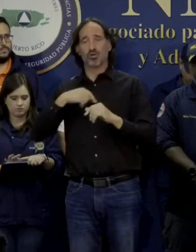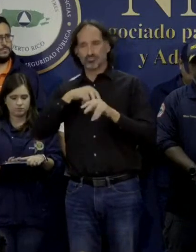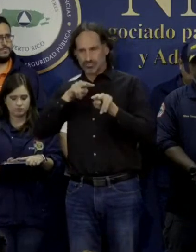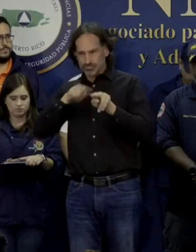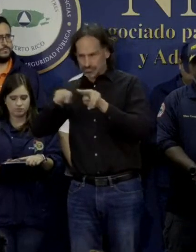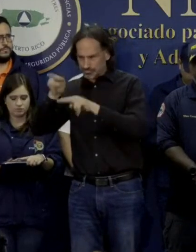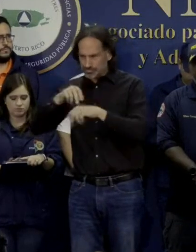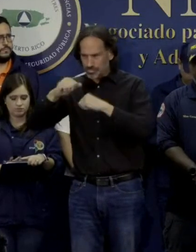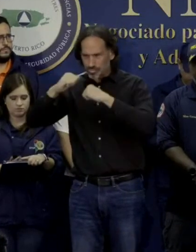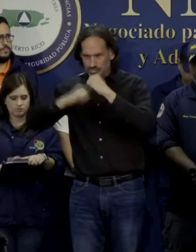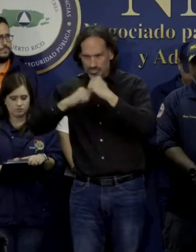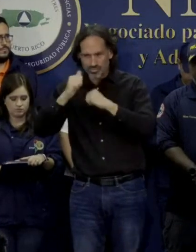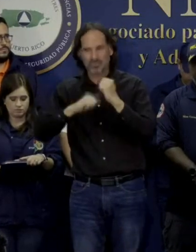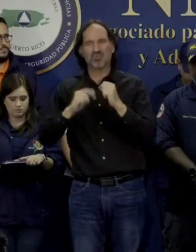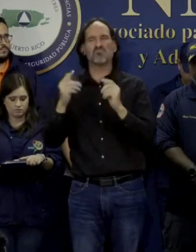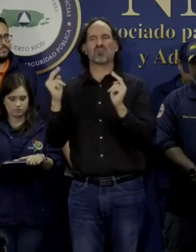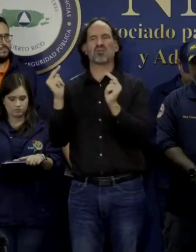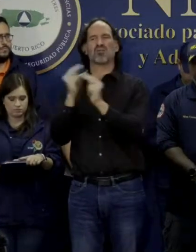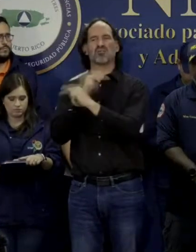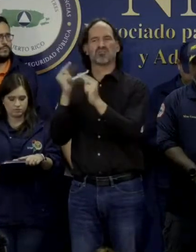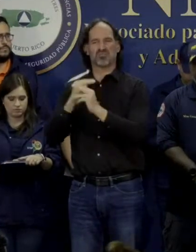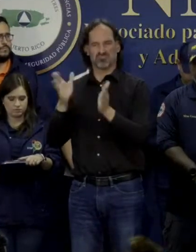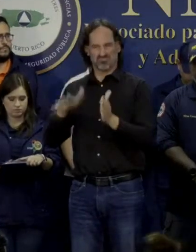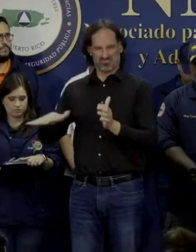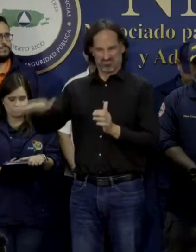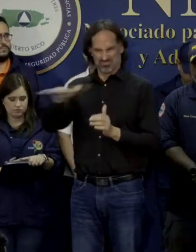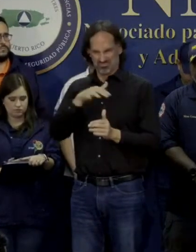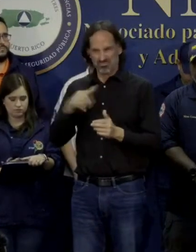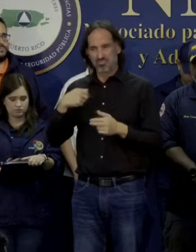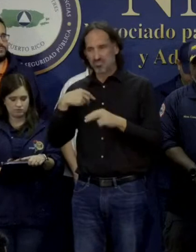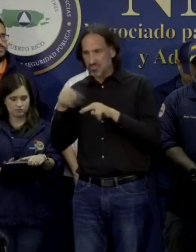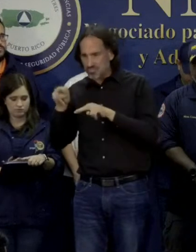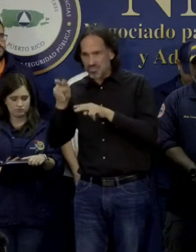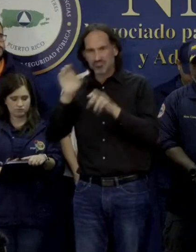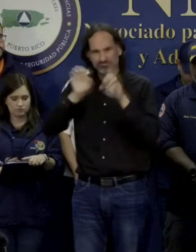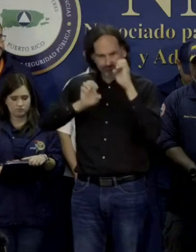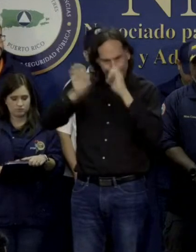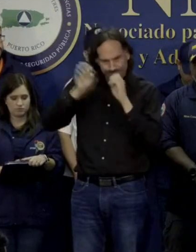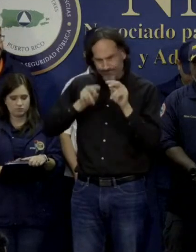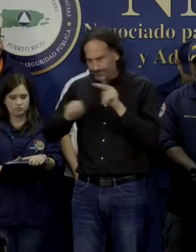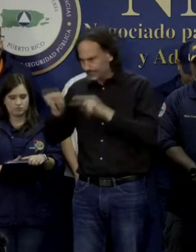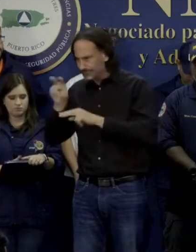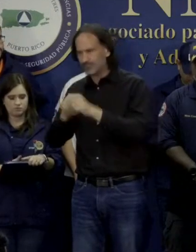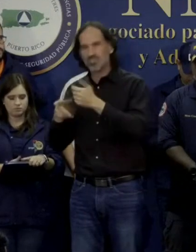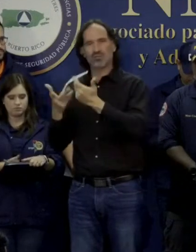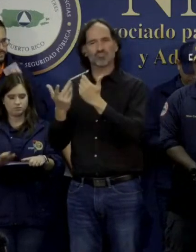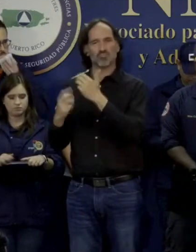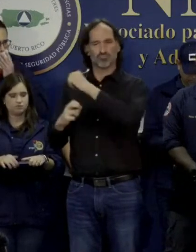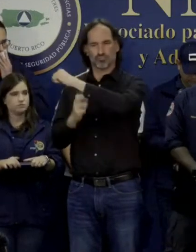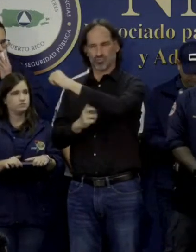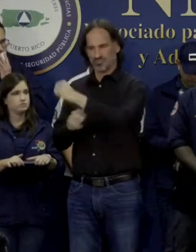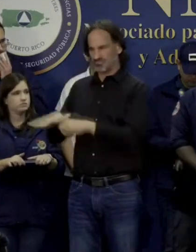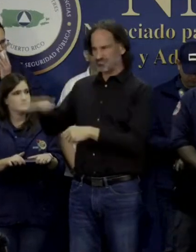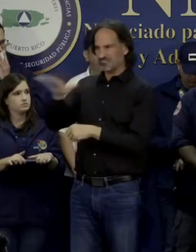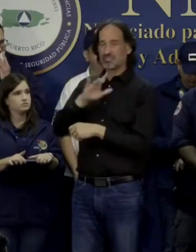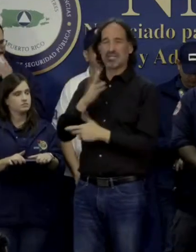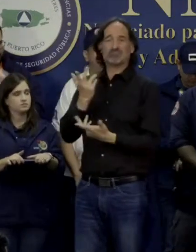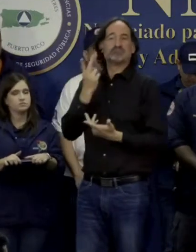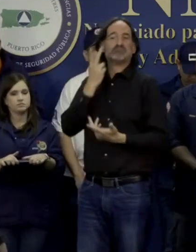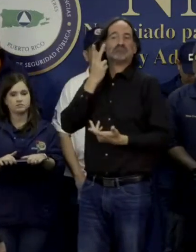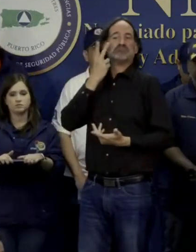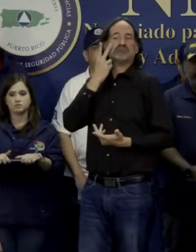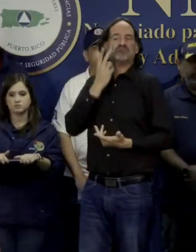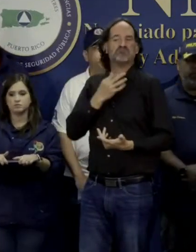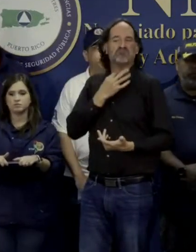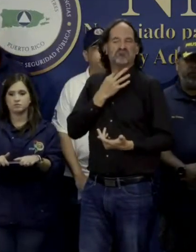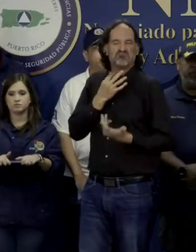ya personal nuestro está haciendo una evaluación de ese puente tipo Bailey's para ver qué se puede hacer, que el río todavía está crecido, así